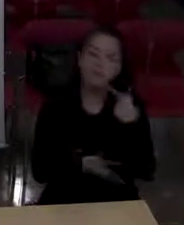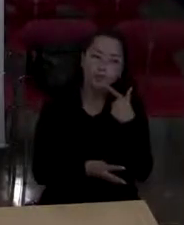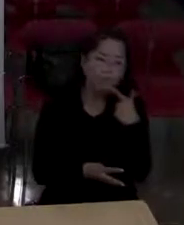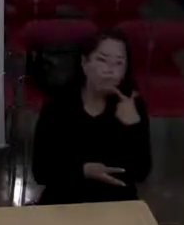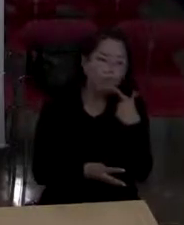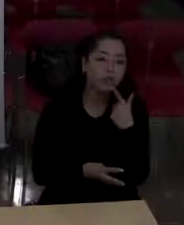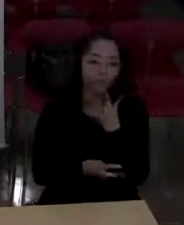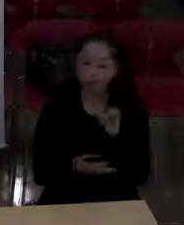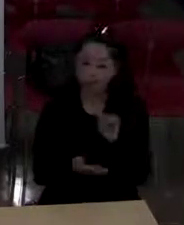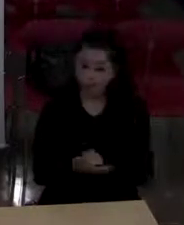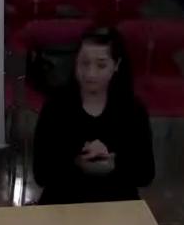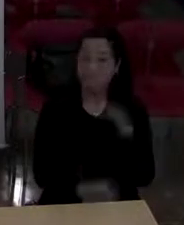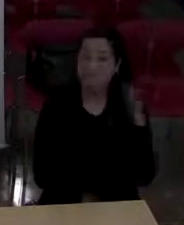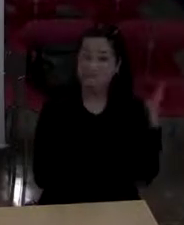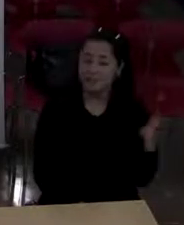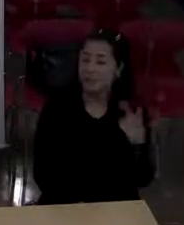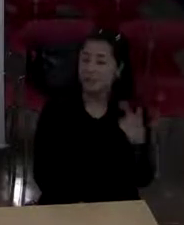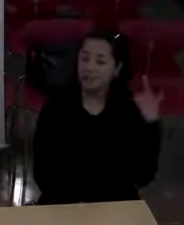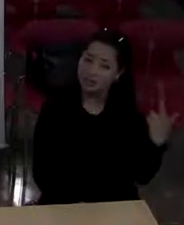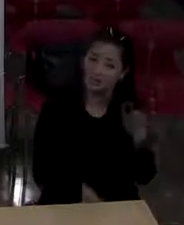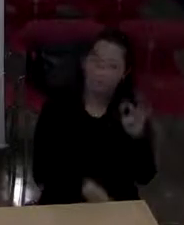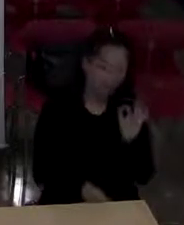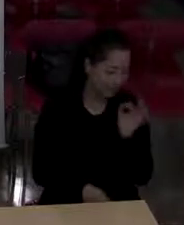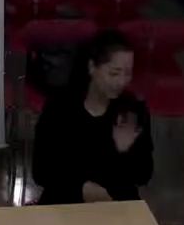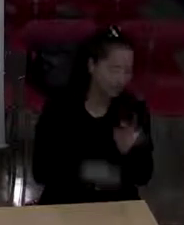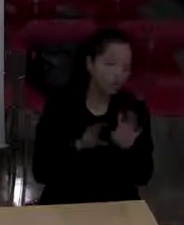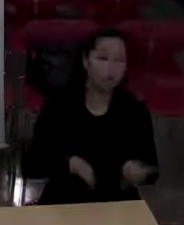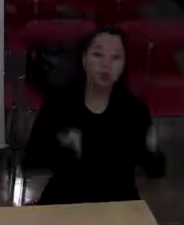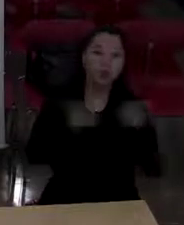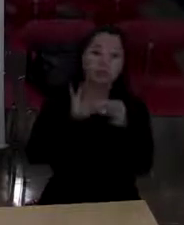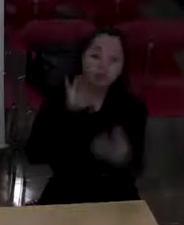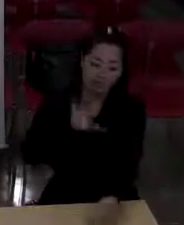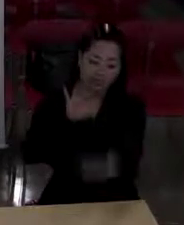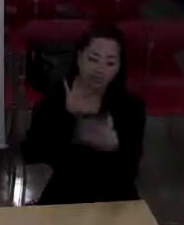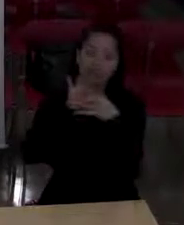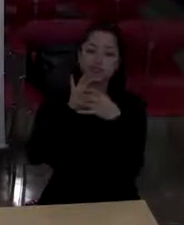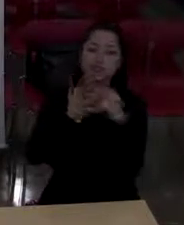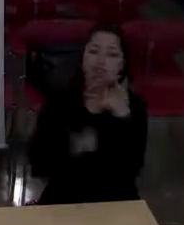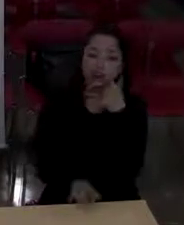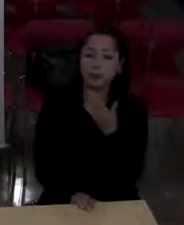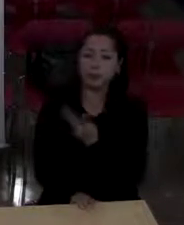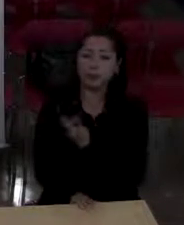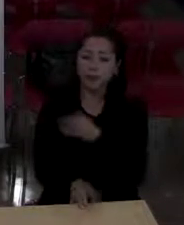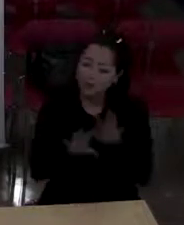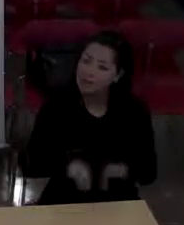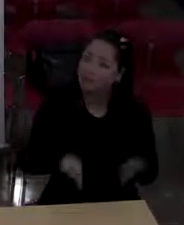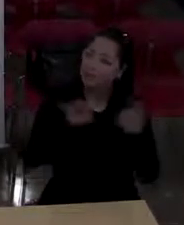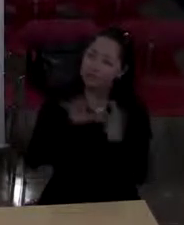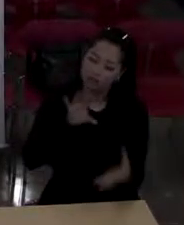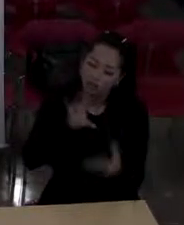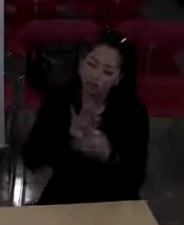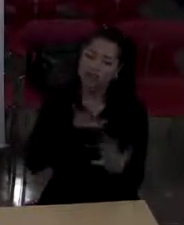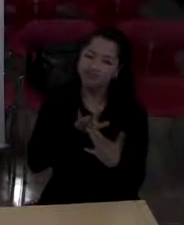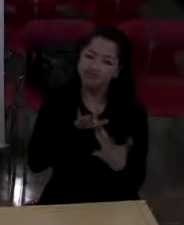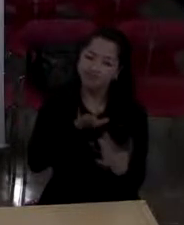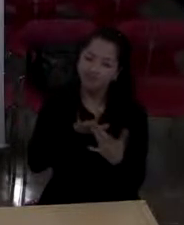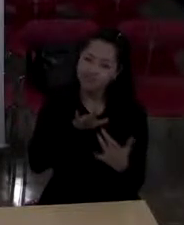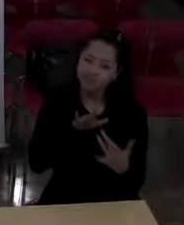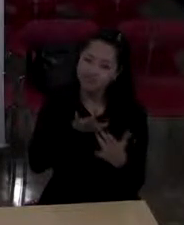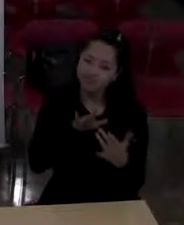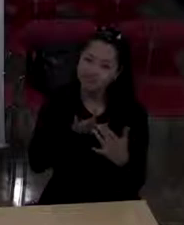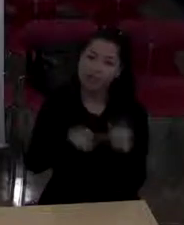desde el principio, ese vínculo afectivo que no se puede interrumpir para nada en ningún proceso comunicativo. Ese vínculo